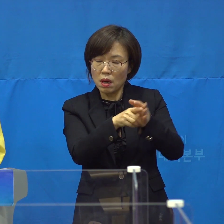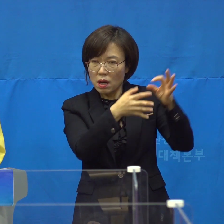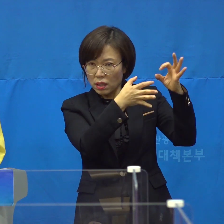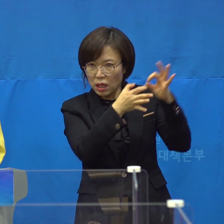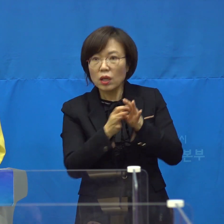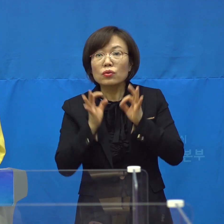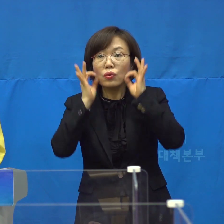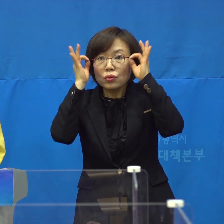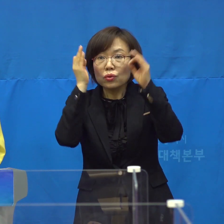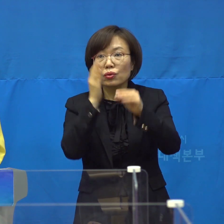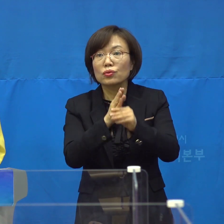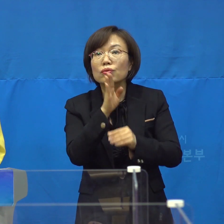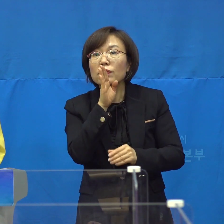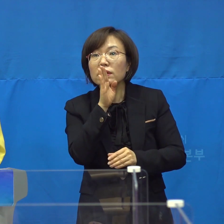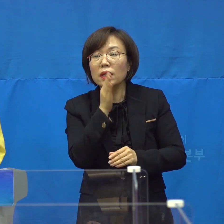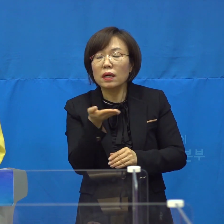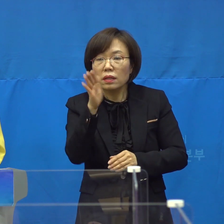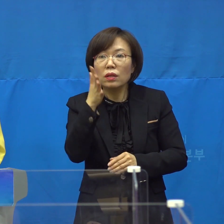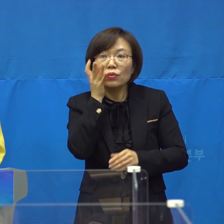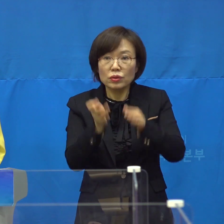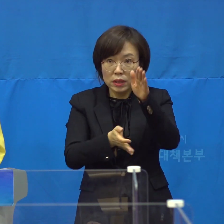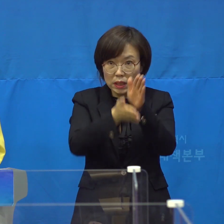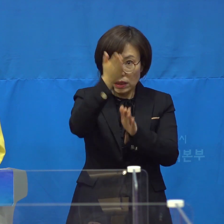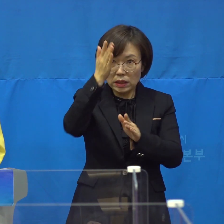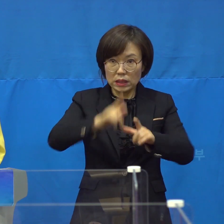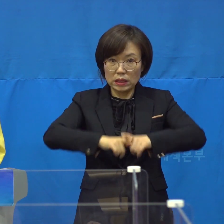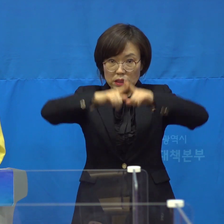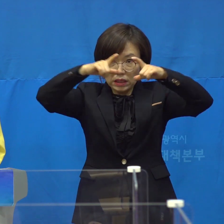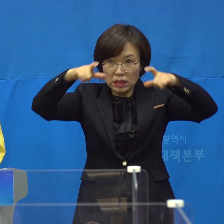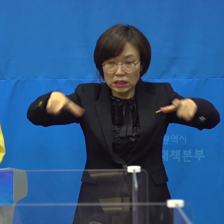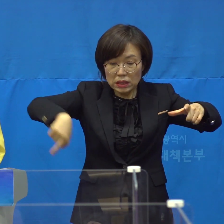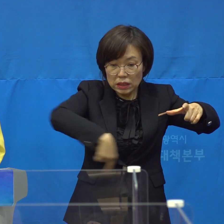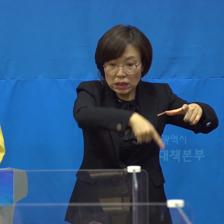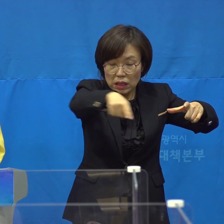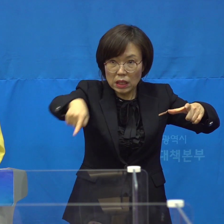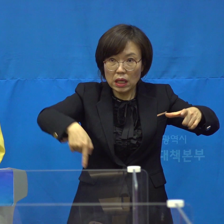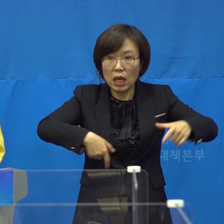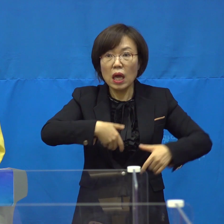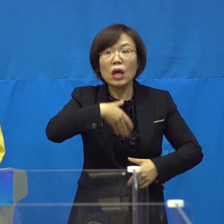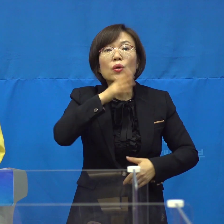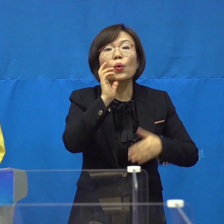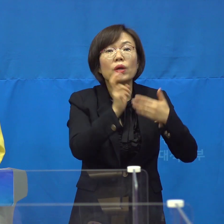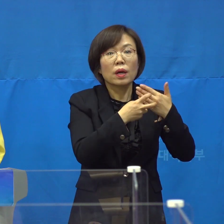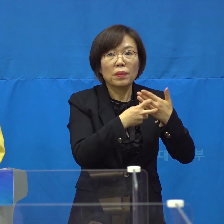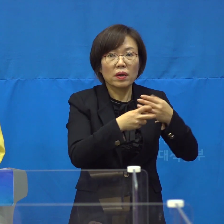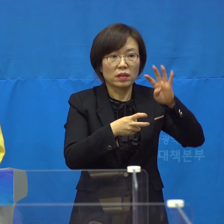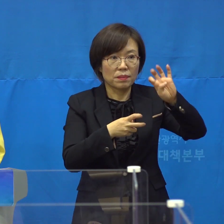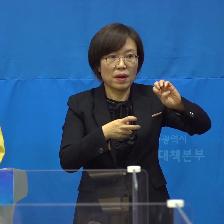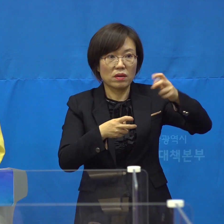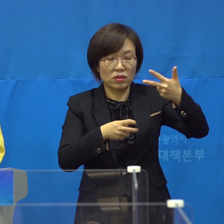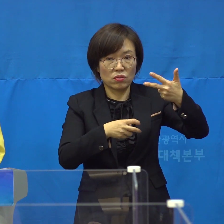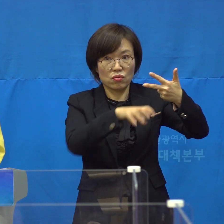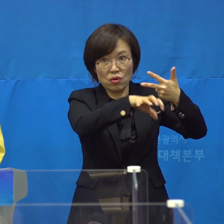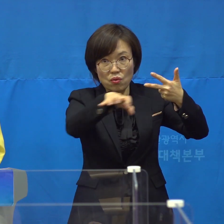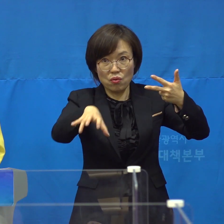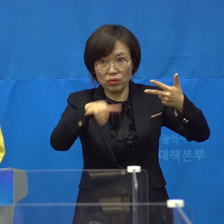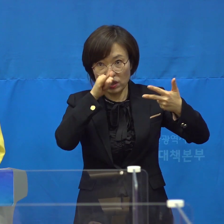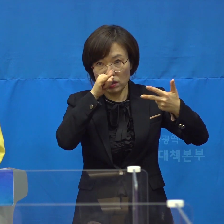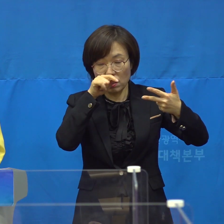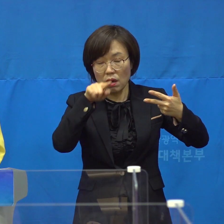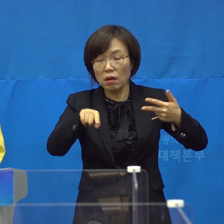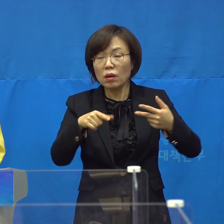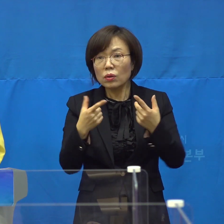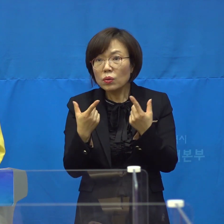진행이 되고 있는 상태인데 울산시 관내에도 지금 이런 요양시설이 47개 정도 되는 걸로 알고 있는데